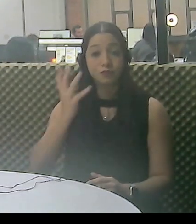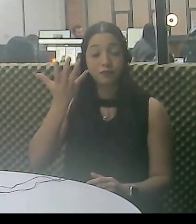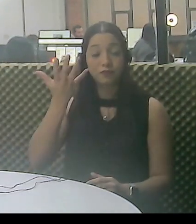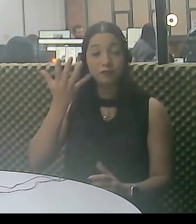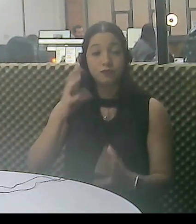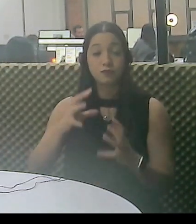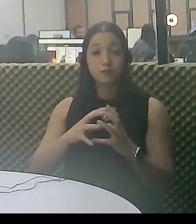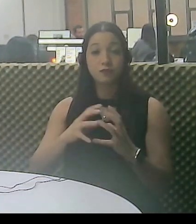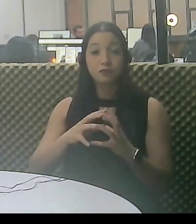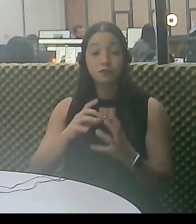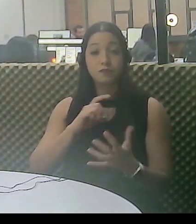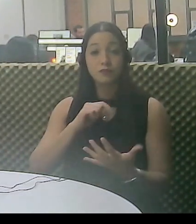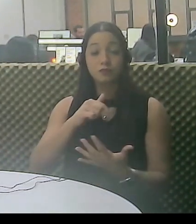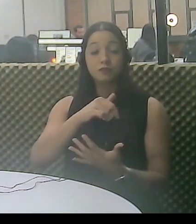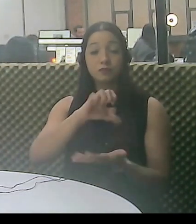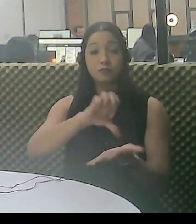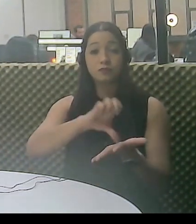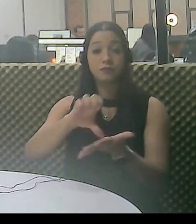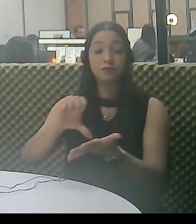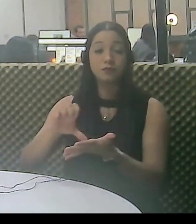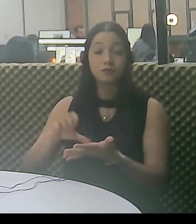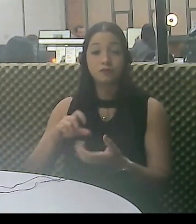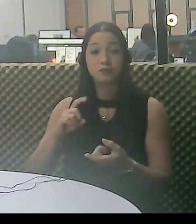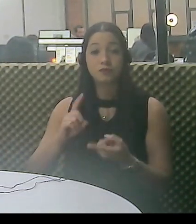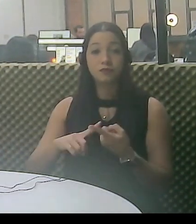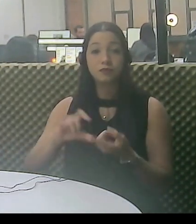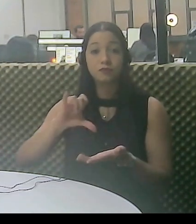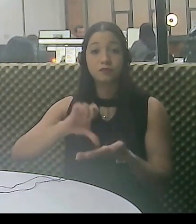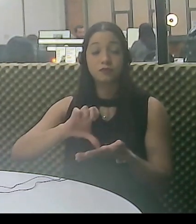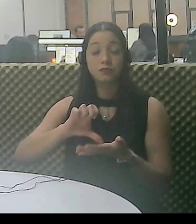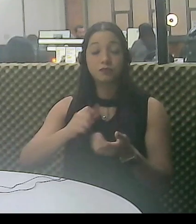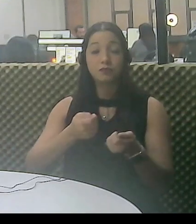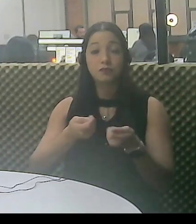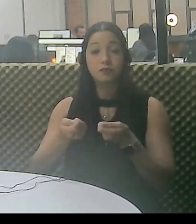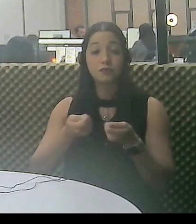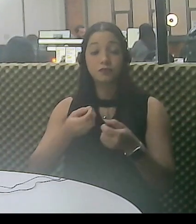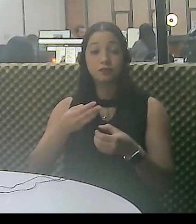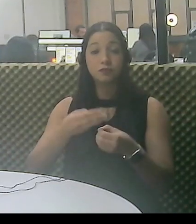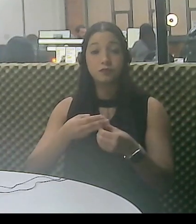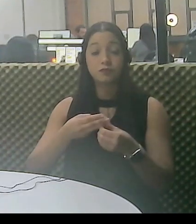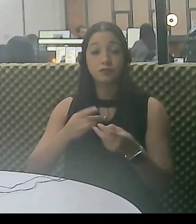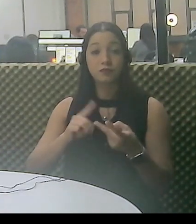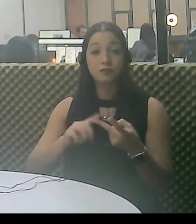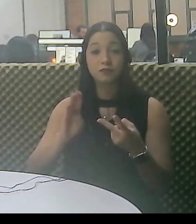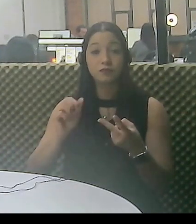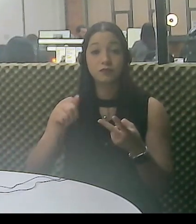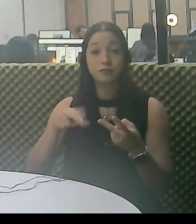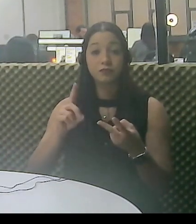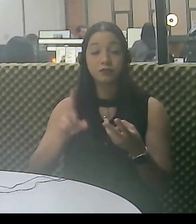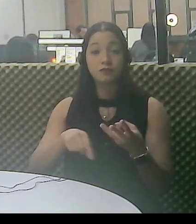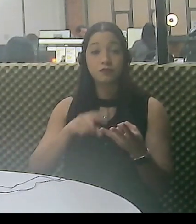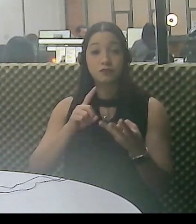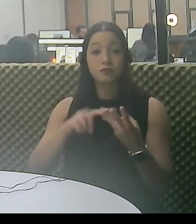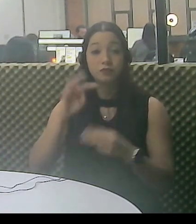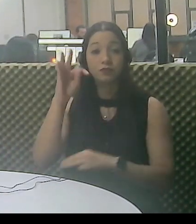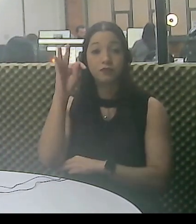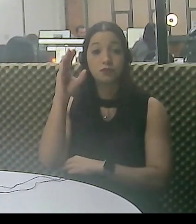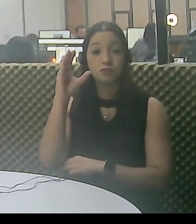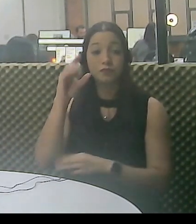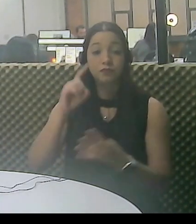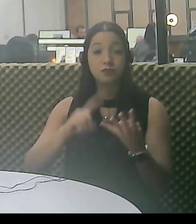campanha conta com os seguintes pontos de arrecadação: Centro Administrativo Municipal, Band Triângulo, Terminal